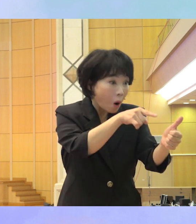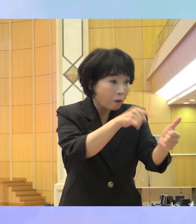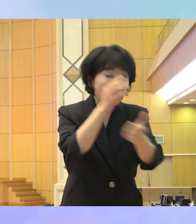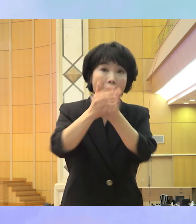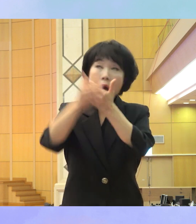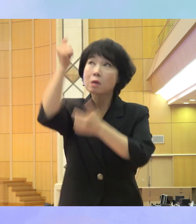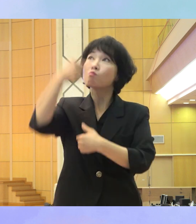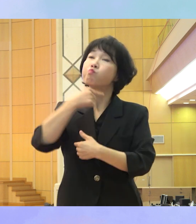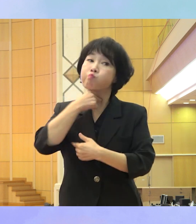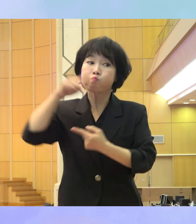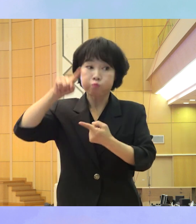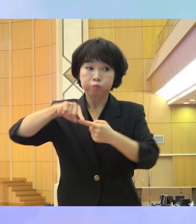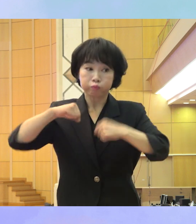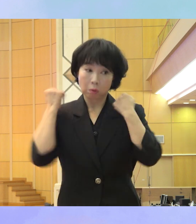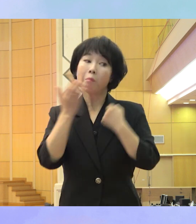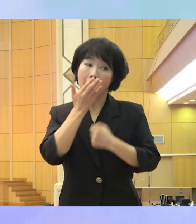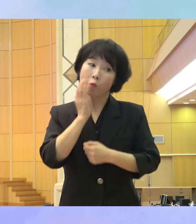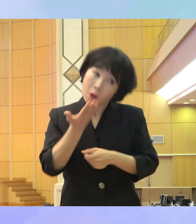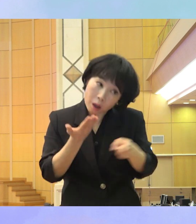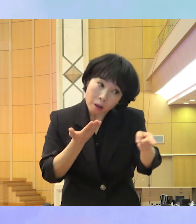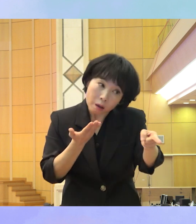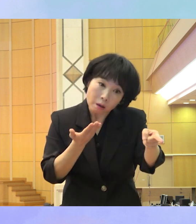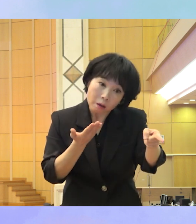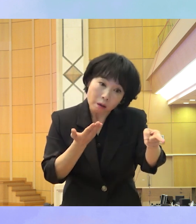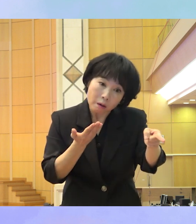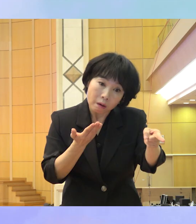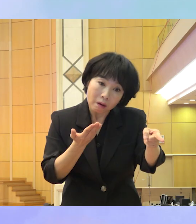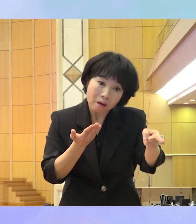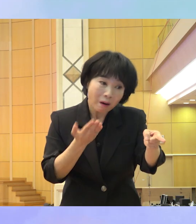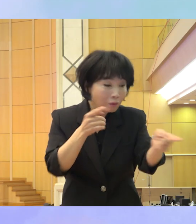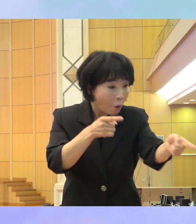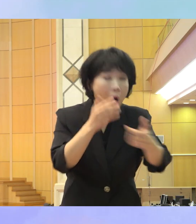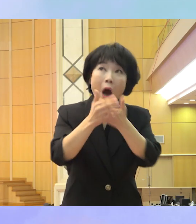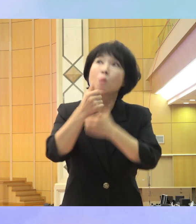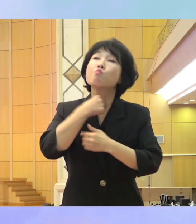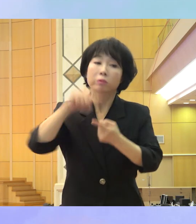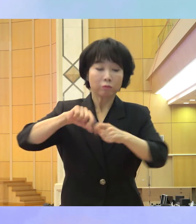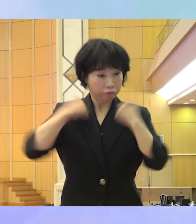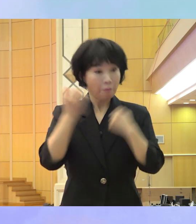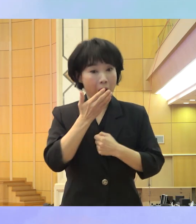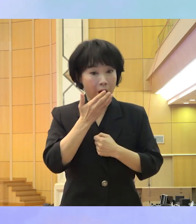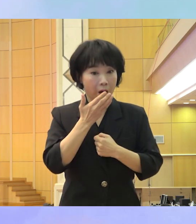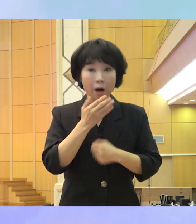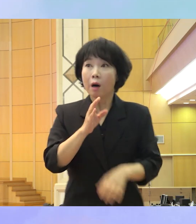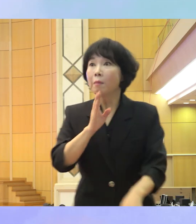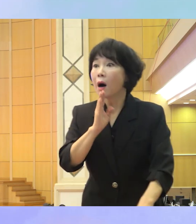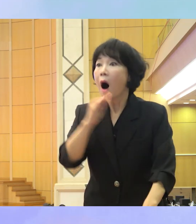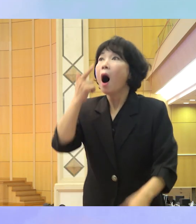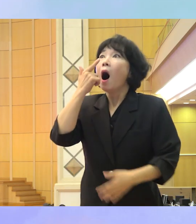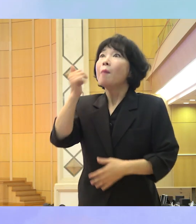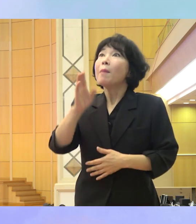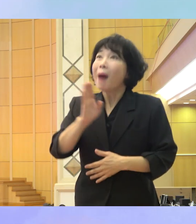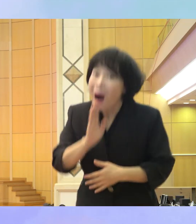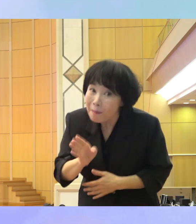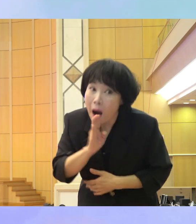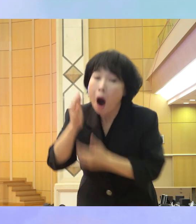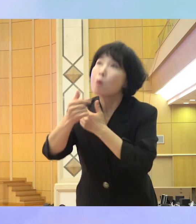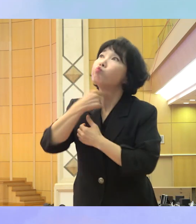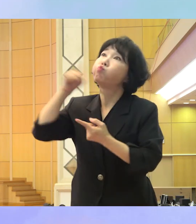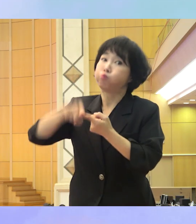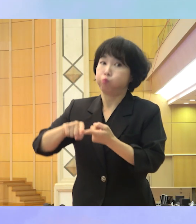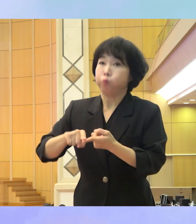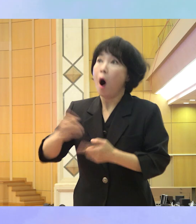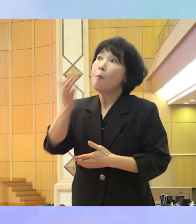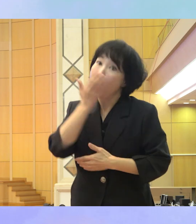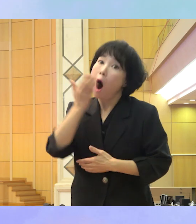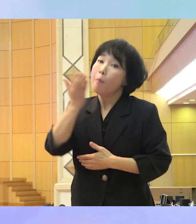하나님이 원한다면 무엇이든지 할 수 있겠느냐? 아버님, 하나님이